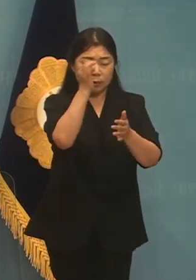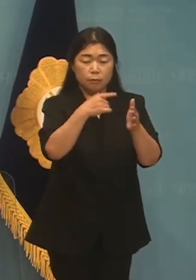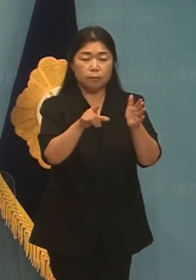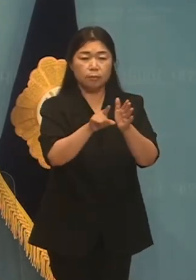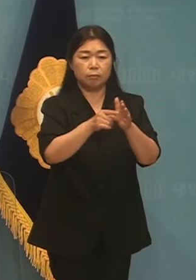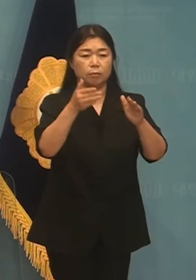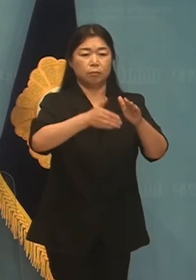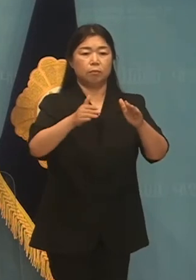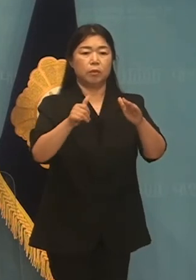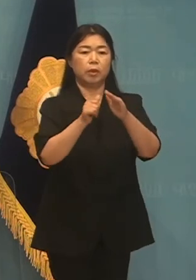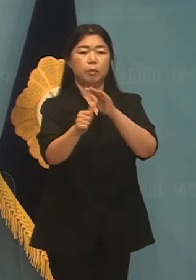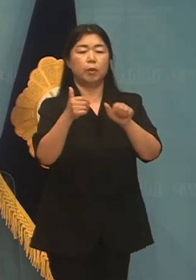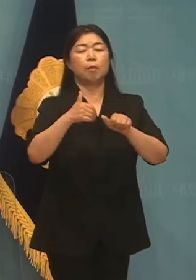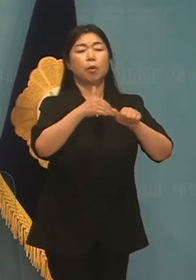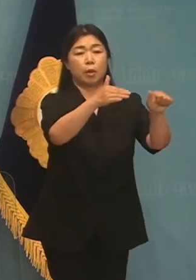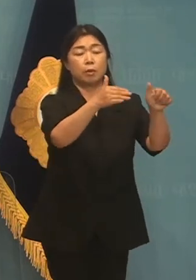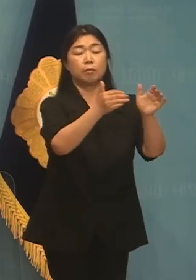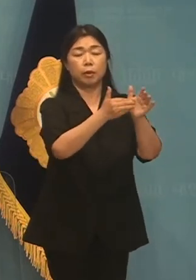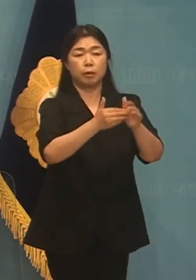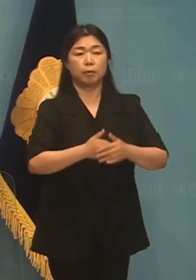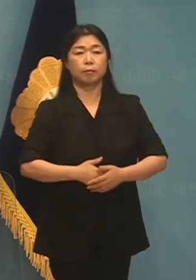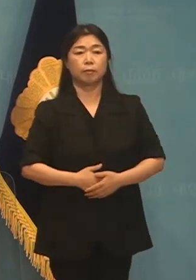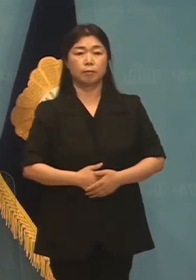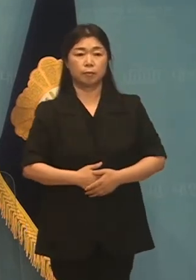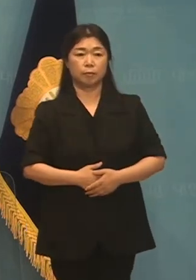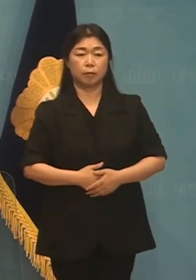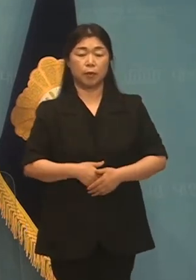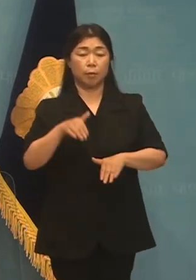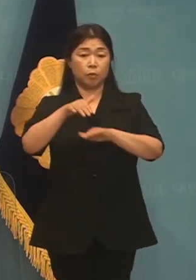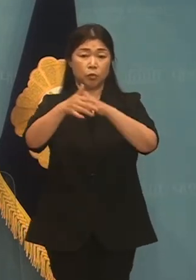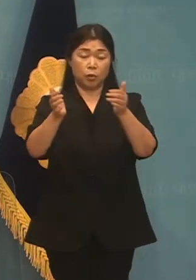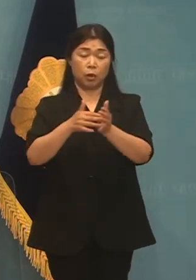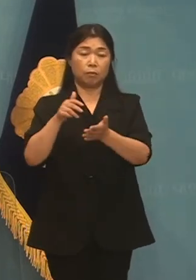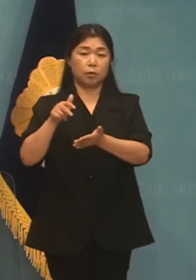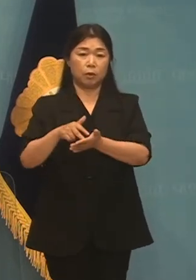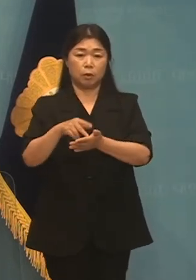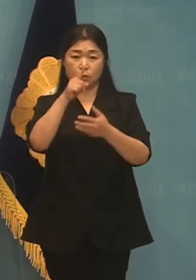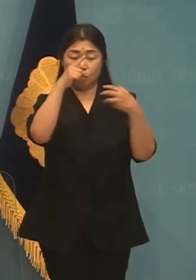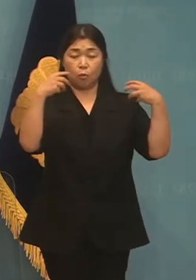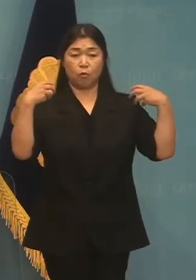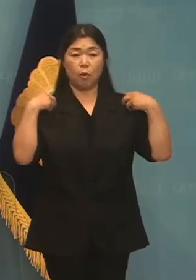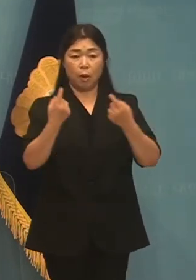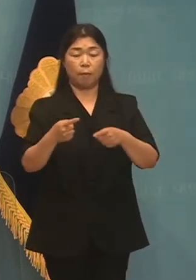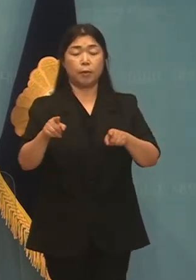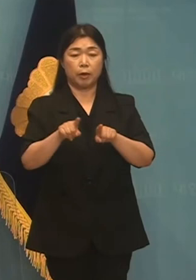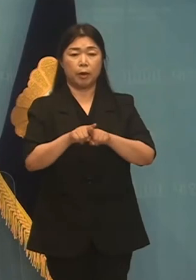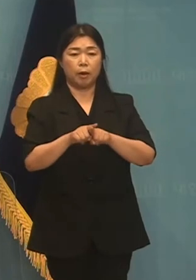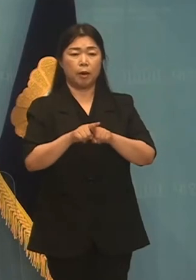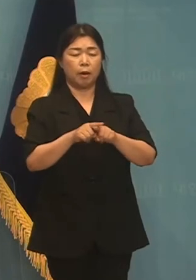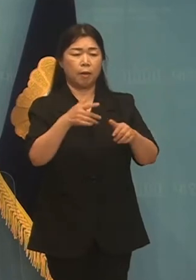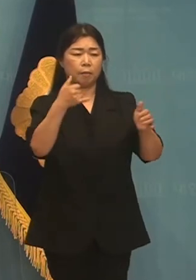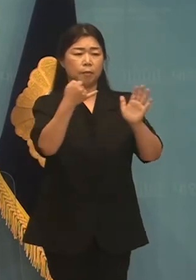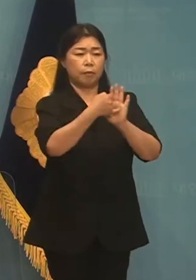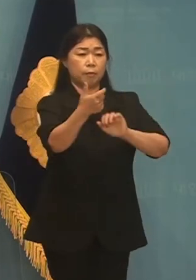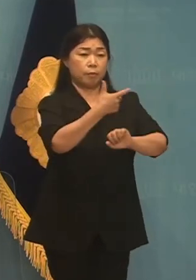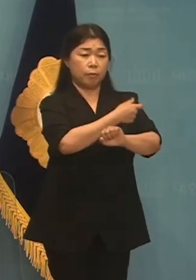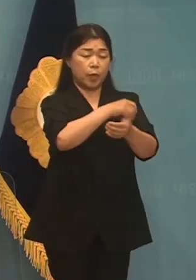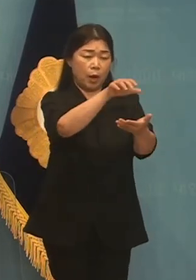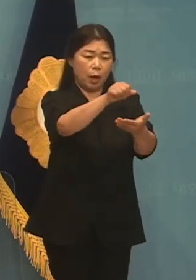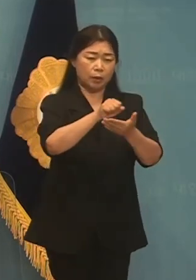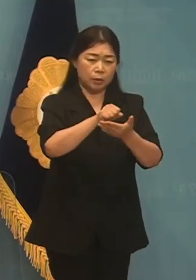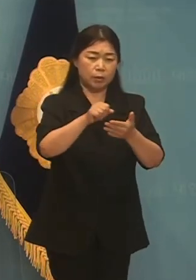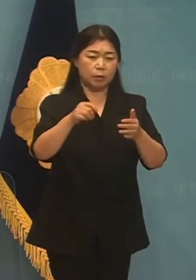공식 대표단을 파견하기로 했습니다. 민주당은 정부와 함께 불확실한 백신 공급